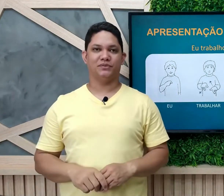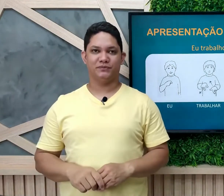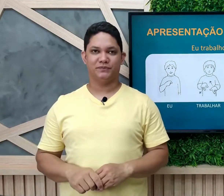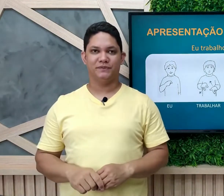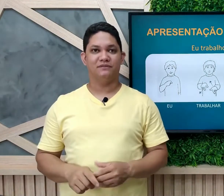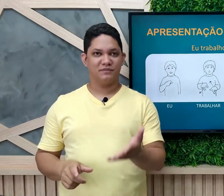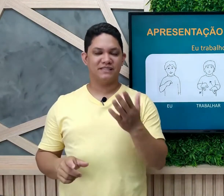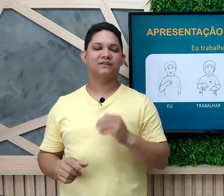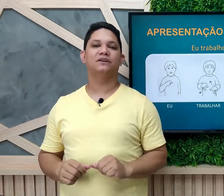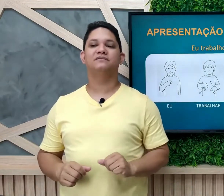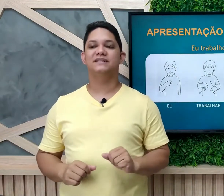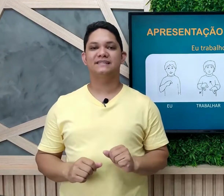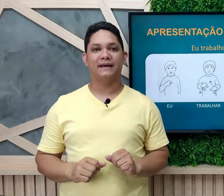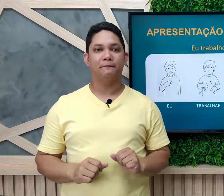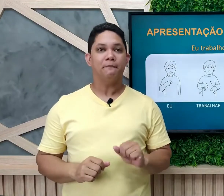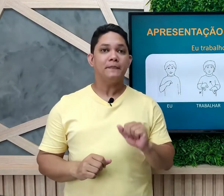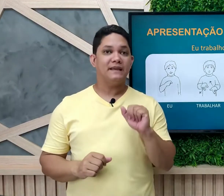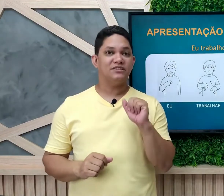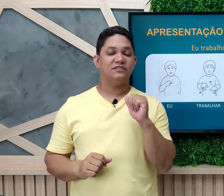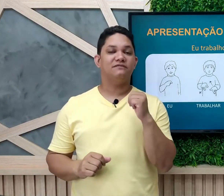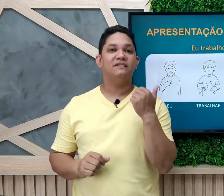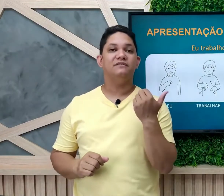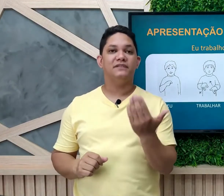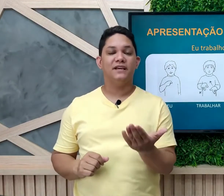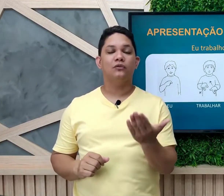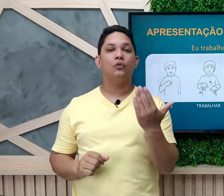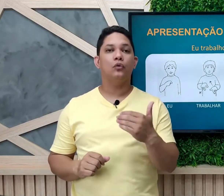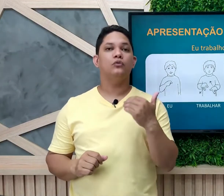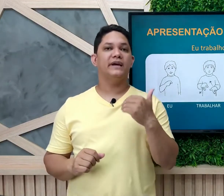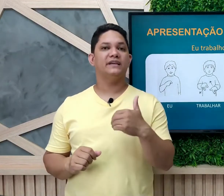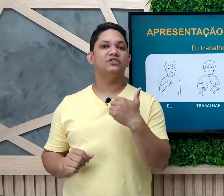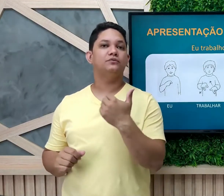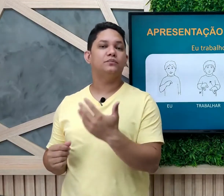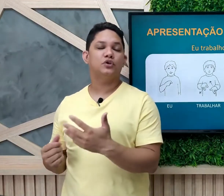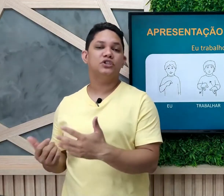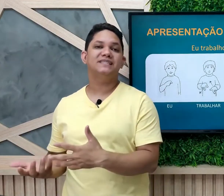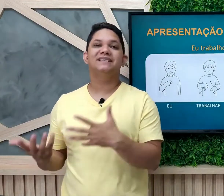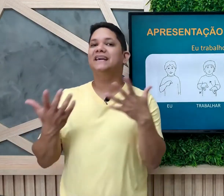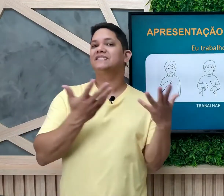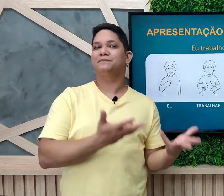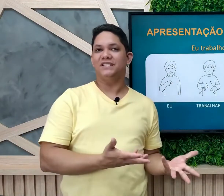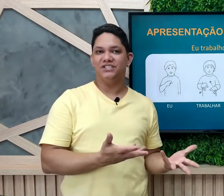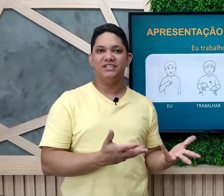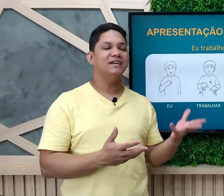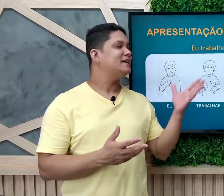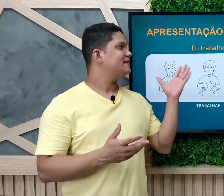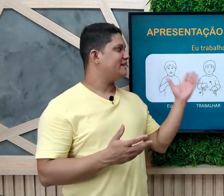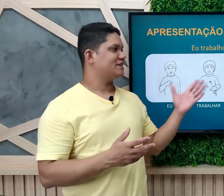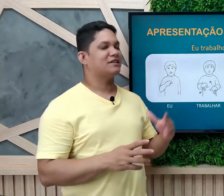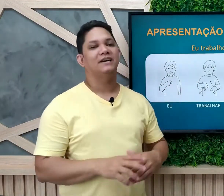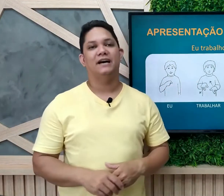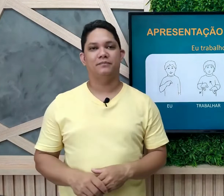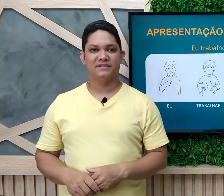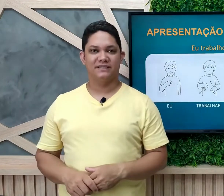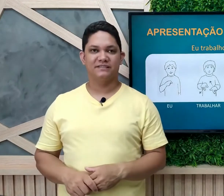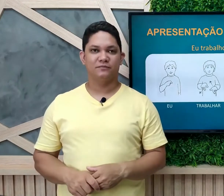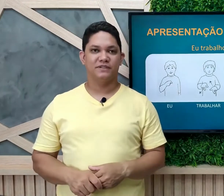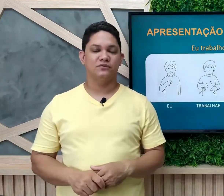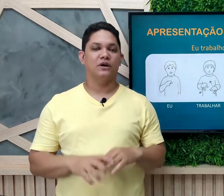Pronto. Vamos então avançar e a gente vai ver como é que a gente pode se despedir nesta apresentação pessoal,